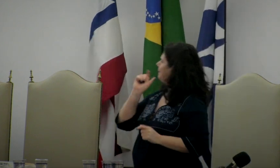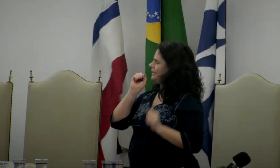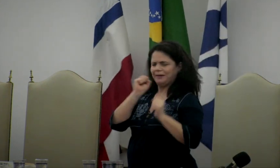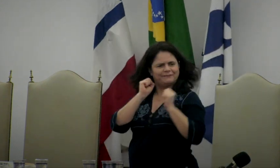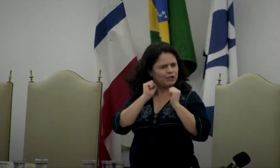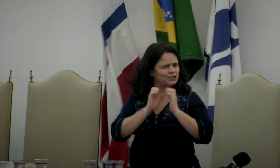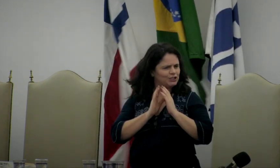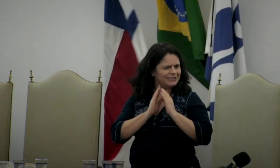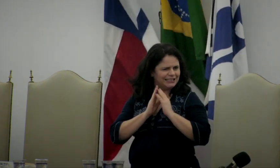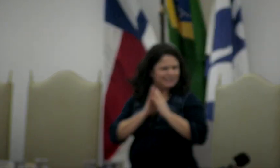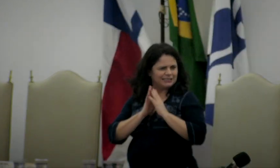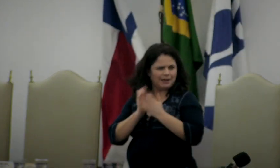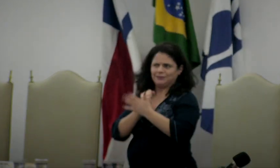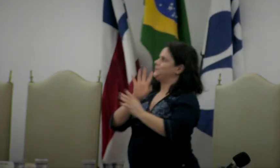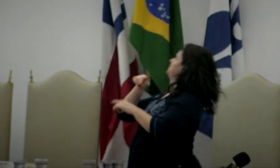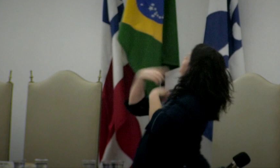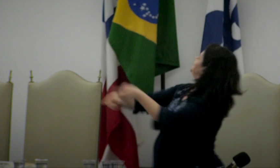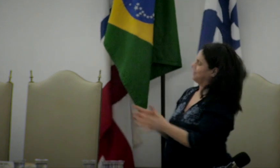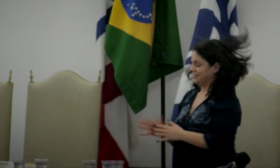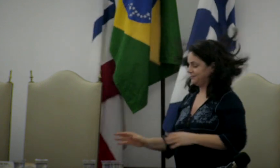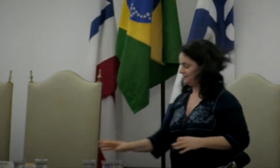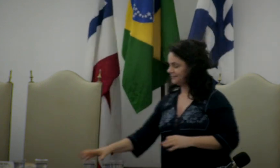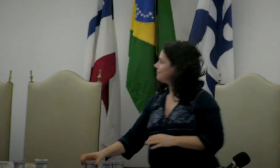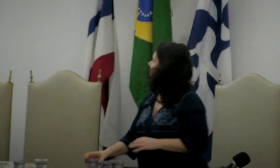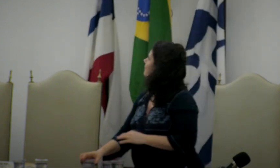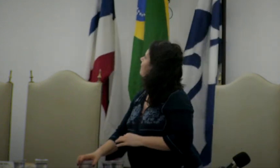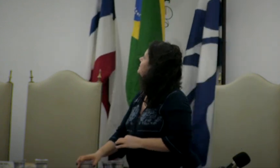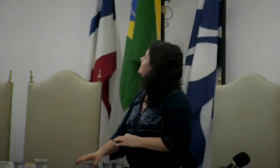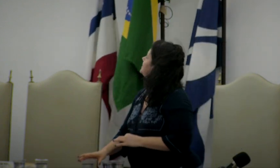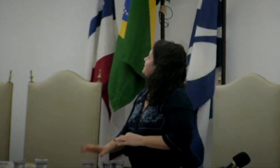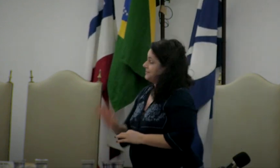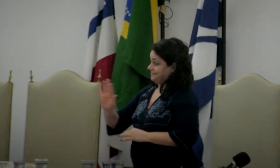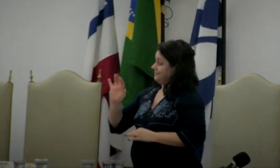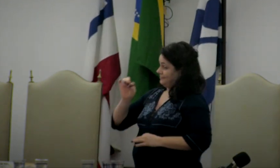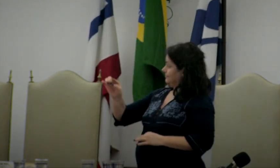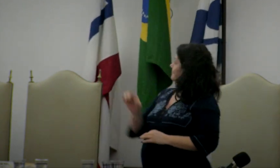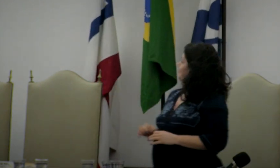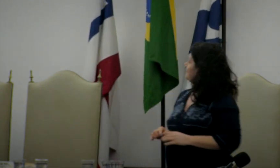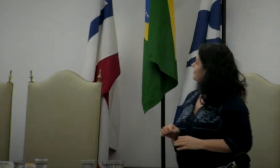vamos capturar os surdos, né? Essa palavra é muito forte, capturar. Bom, próximo.